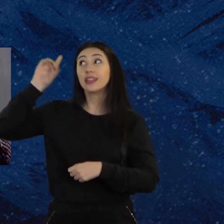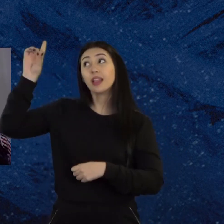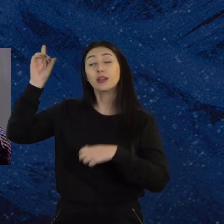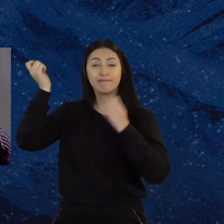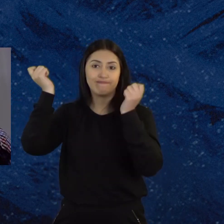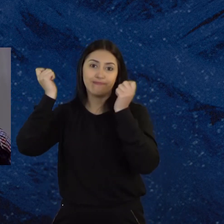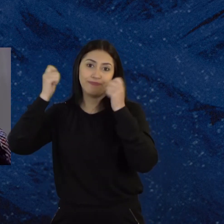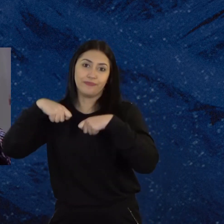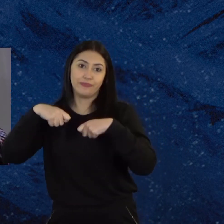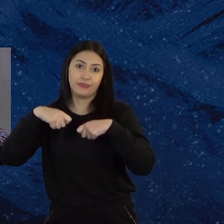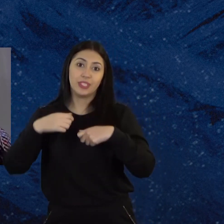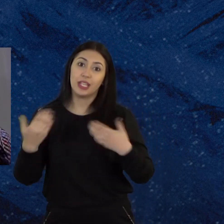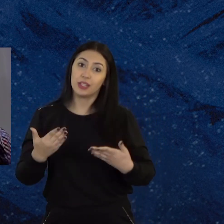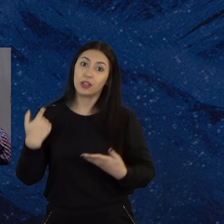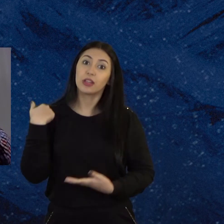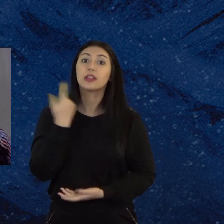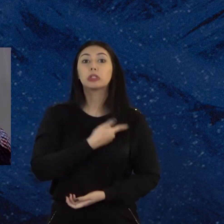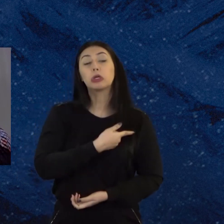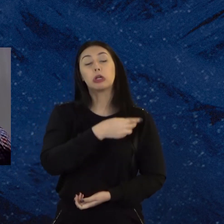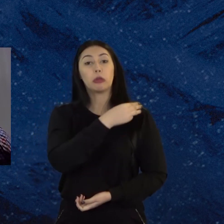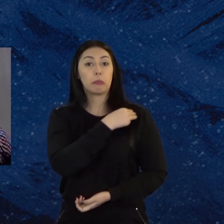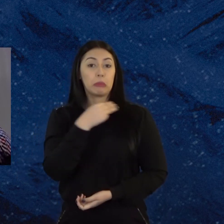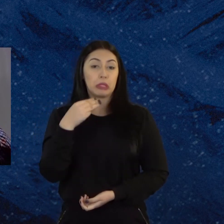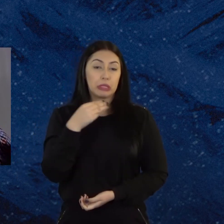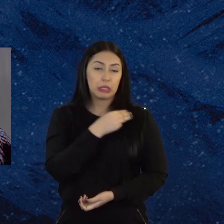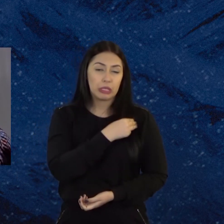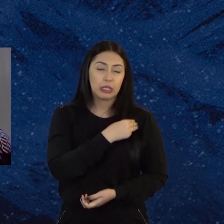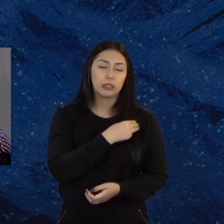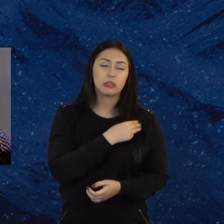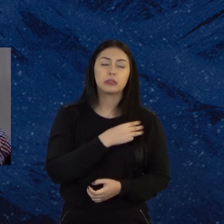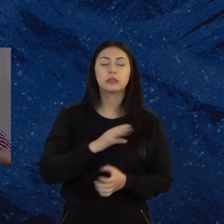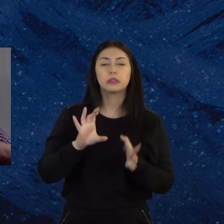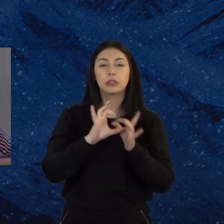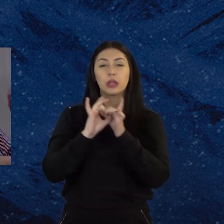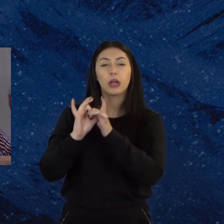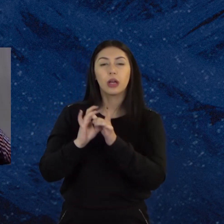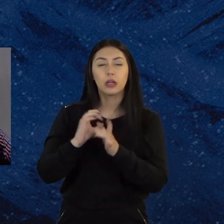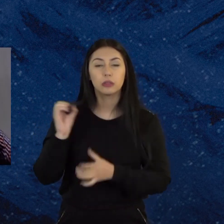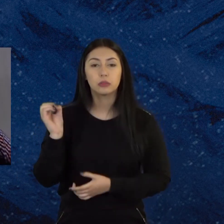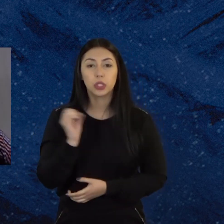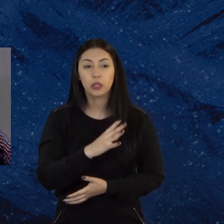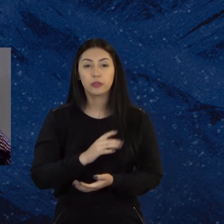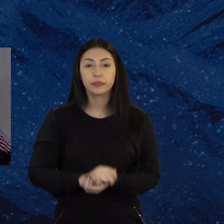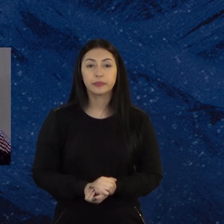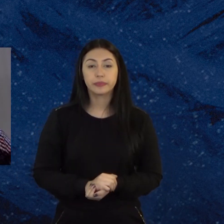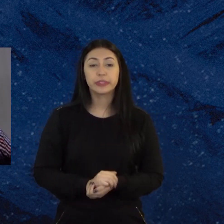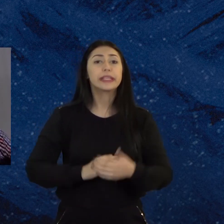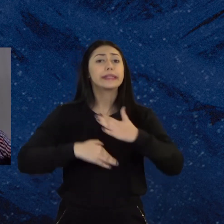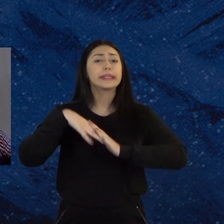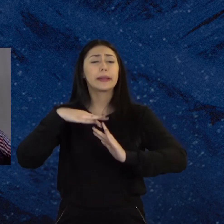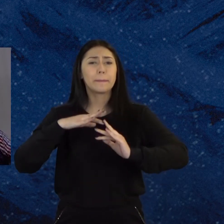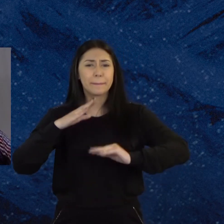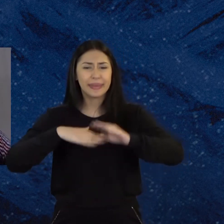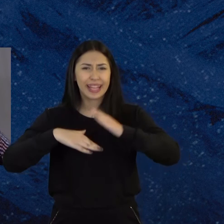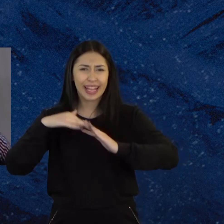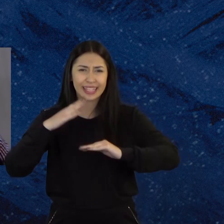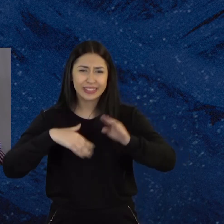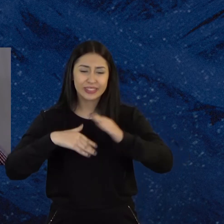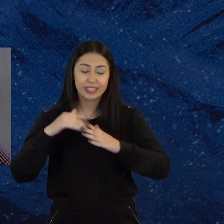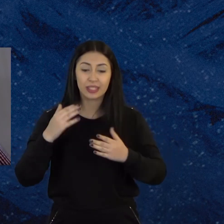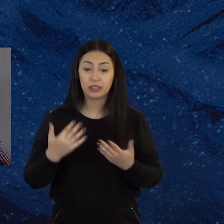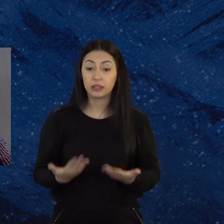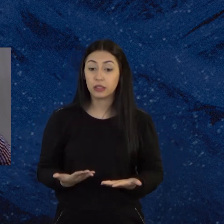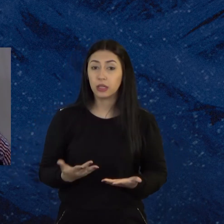né, para sermos esses ministros da nova aliança. Isso é muito encorajador. E isso, na prática, irmãos, para mim, é